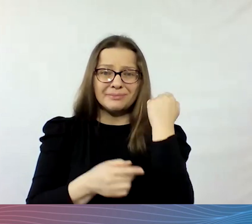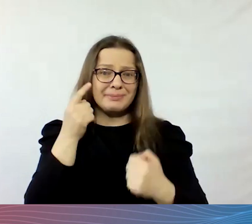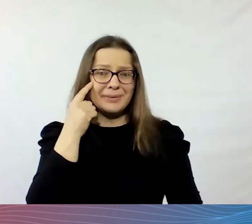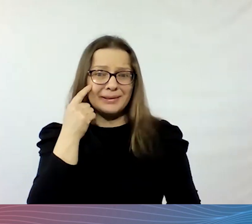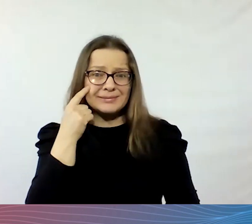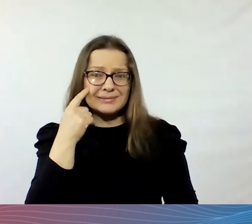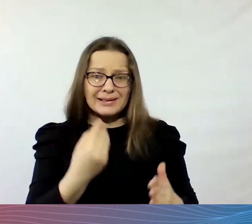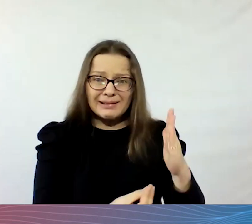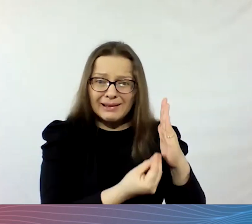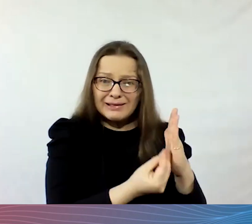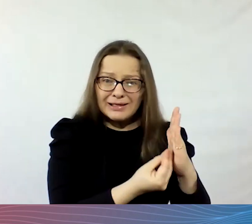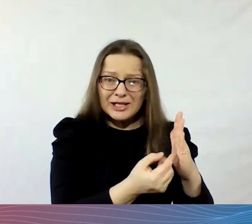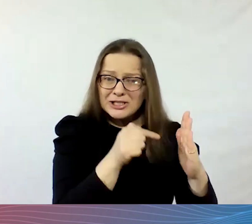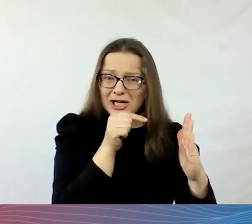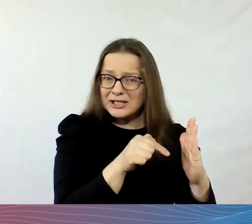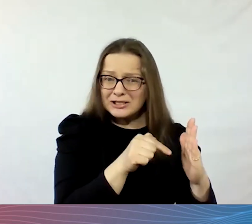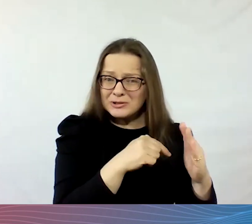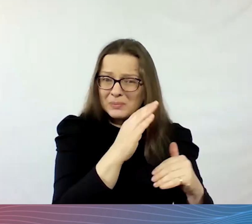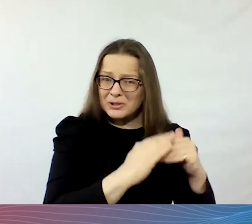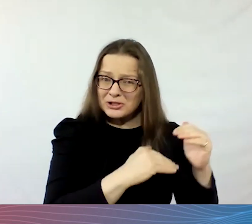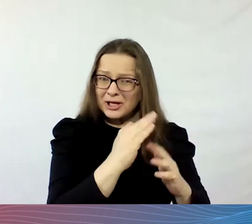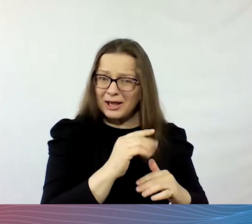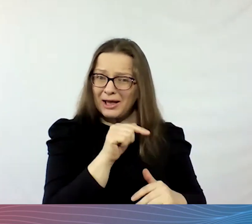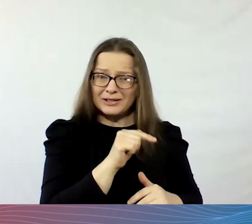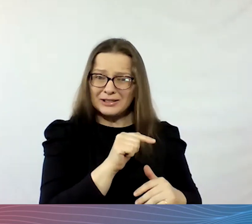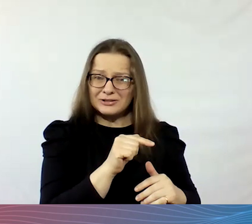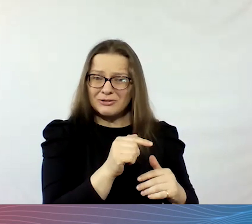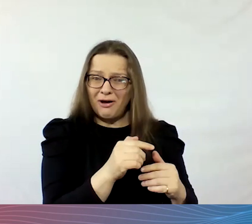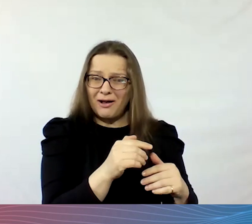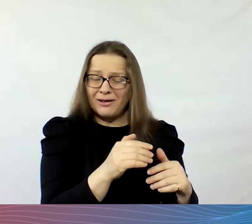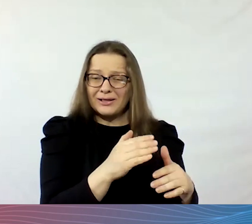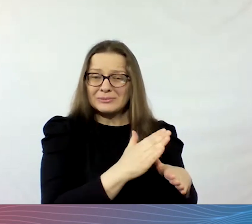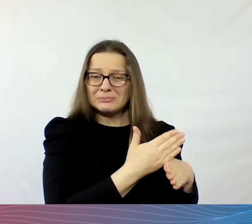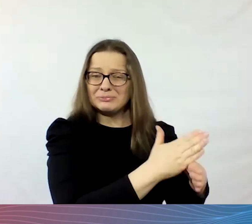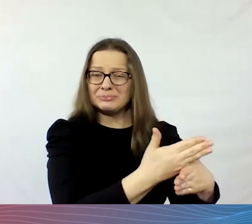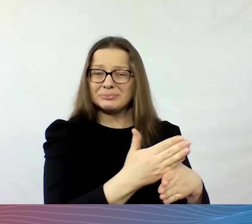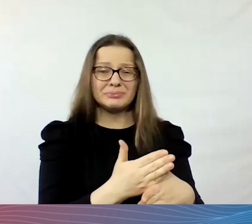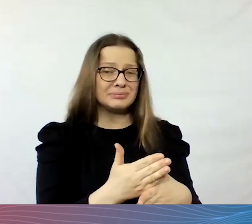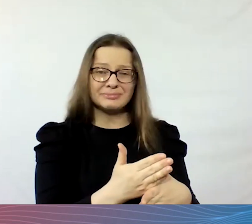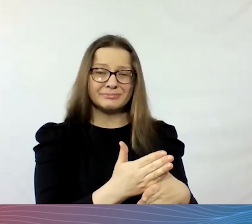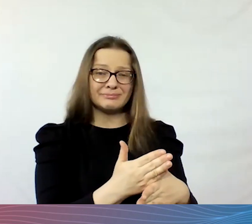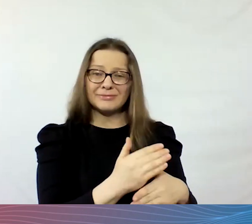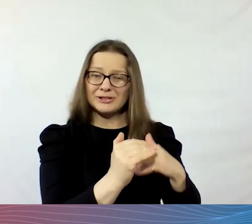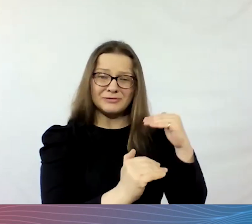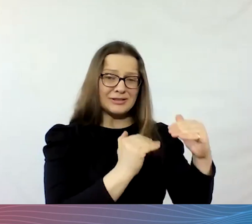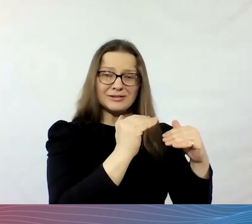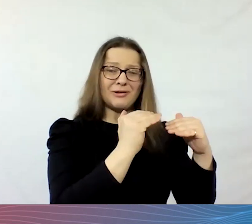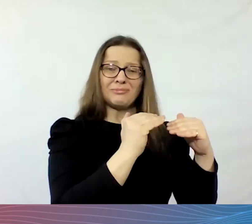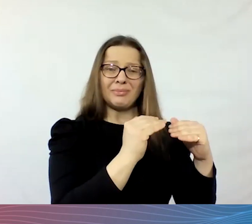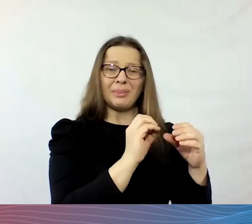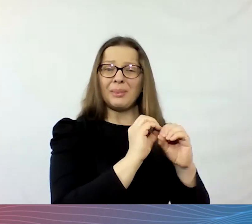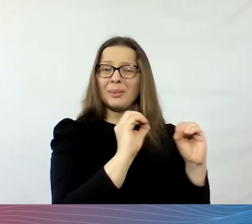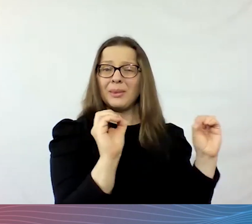edificação, não é isso? Ciúmes, iras, discórdias, né? Discórdias,